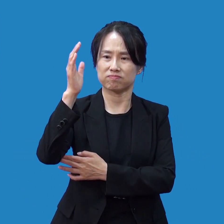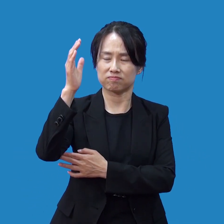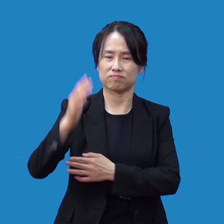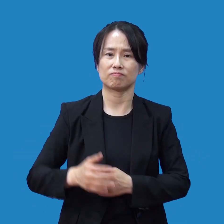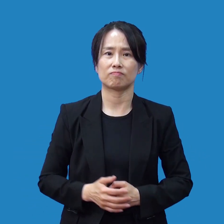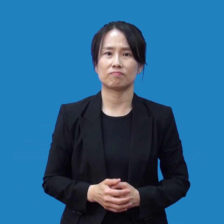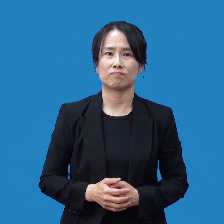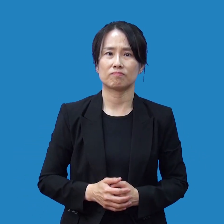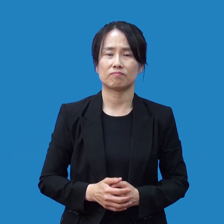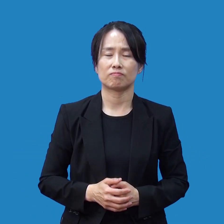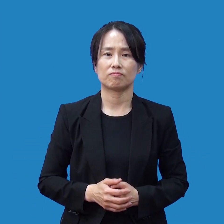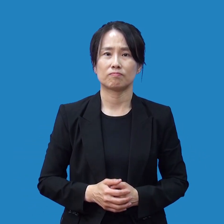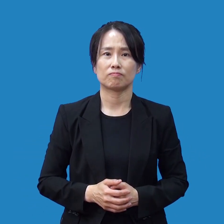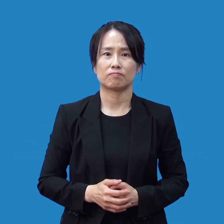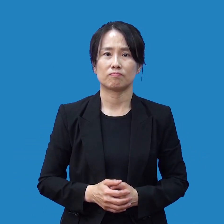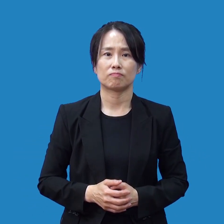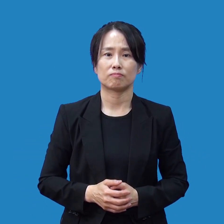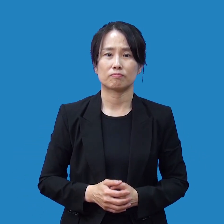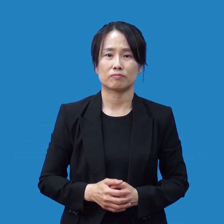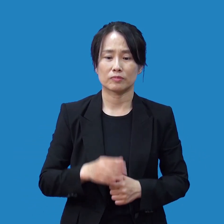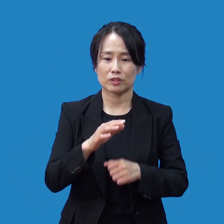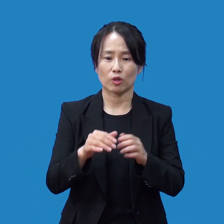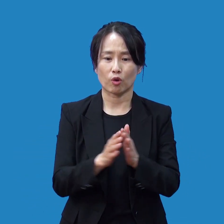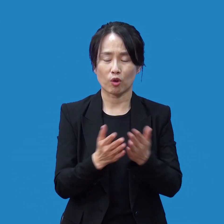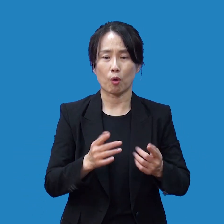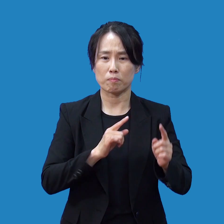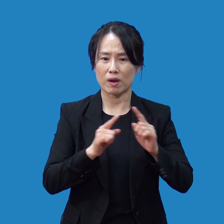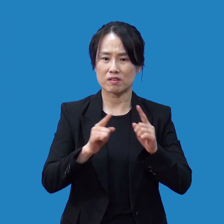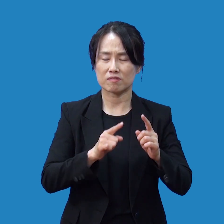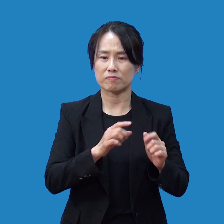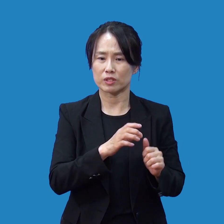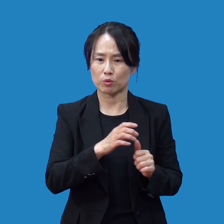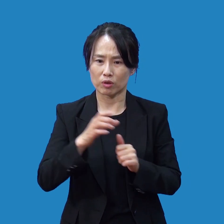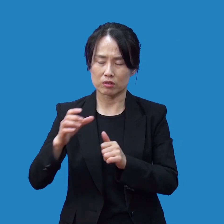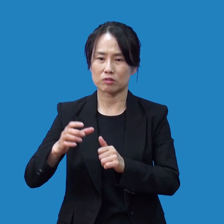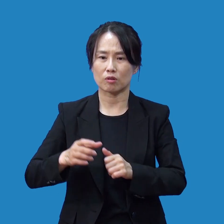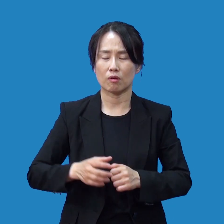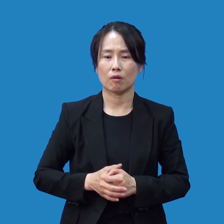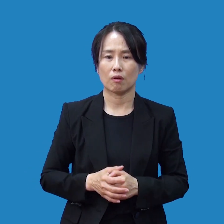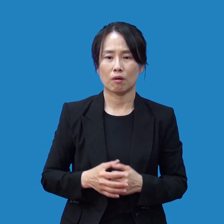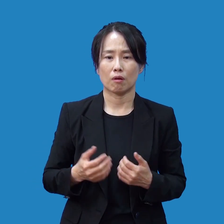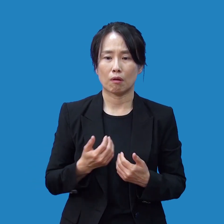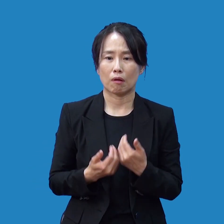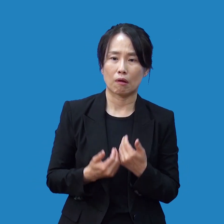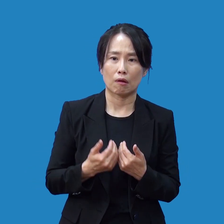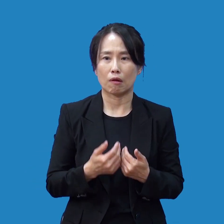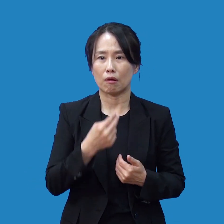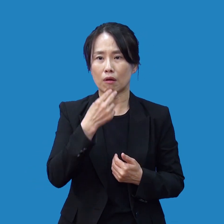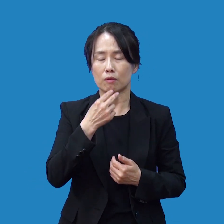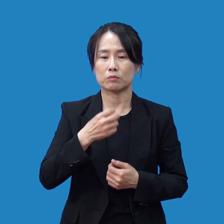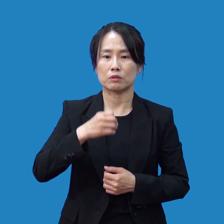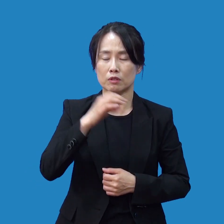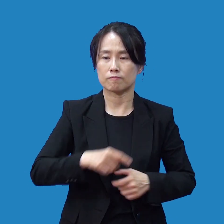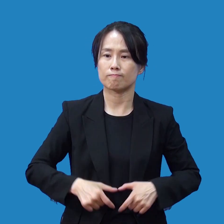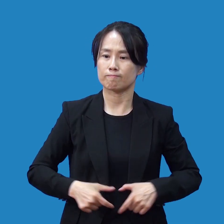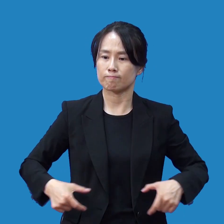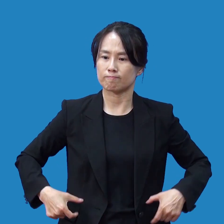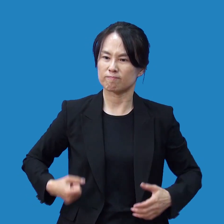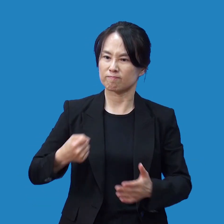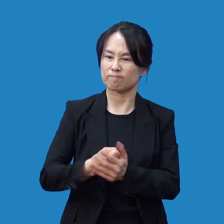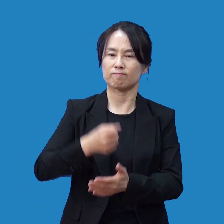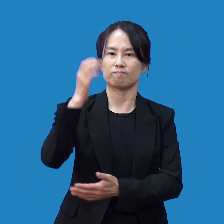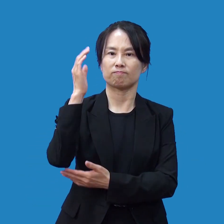논리적이죠. 그러면서 성경을 인용합니다. 주저없이 예수님의 부활을 증거합니다. 변죽만 눌리는 게